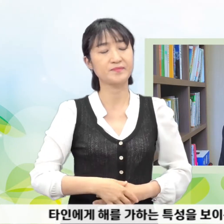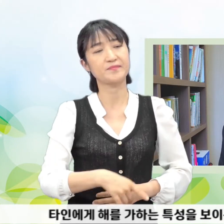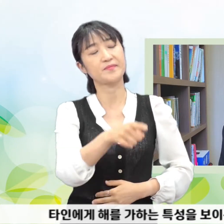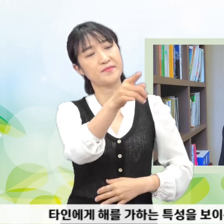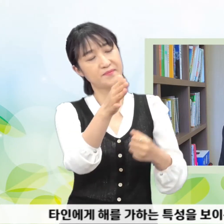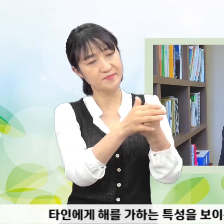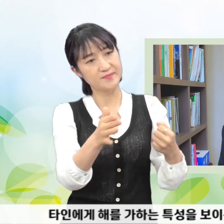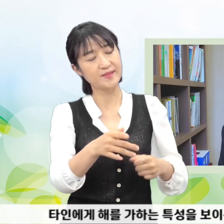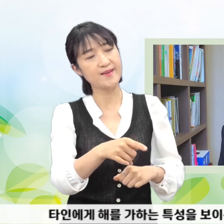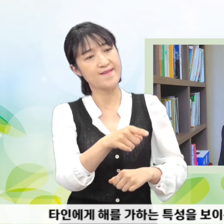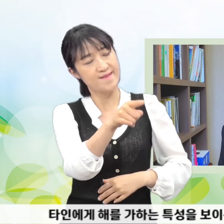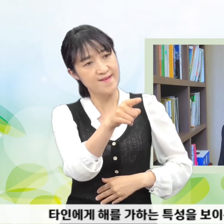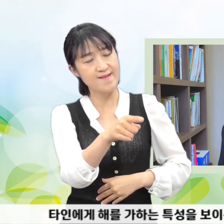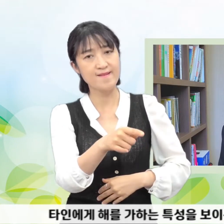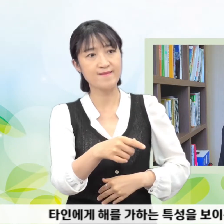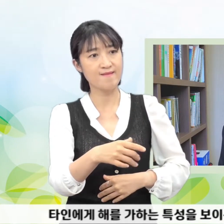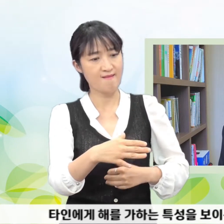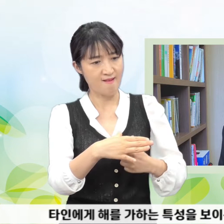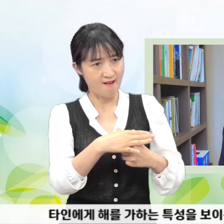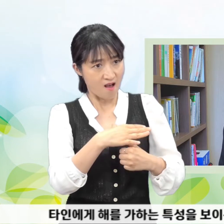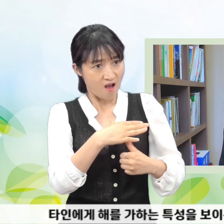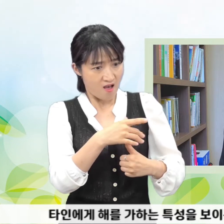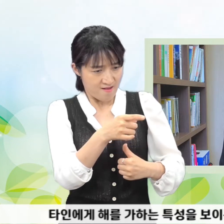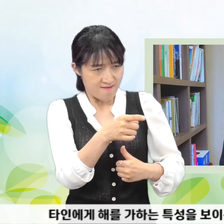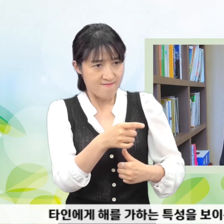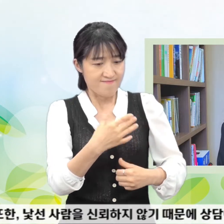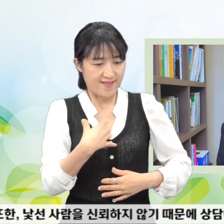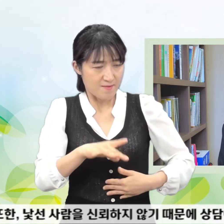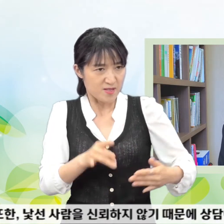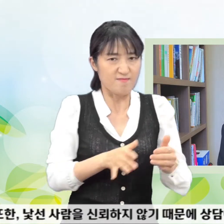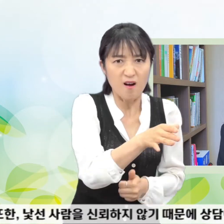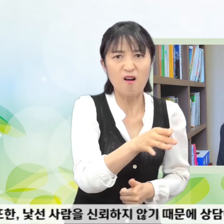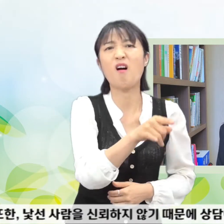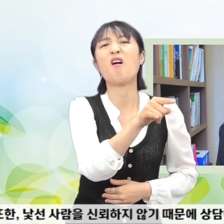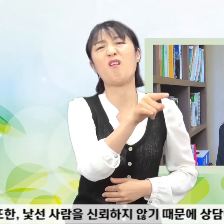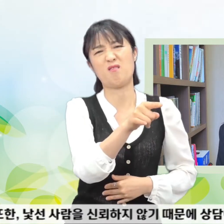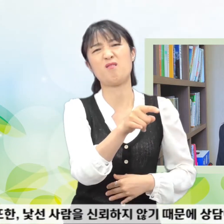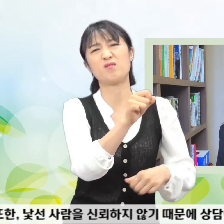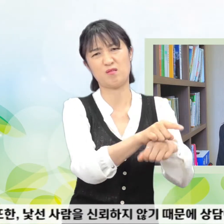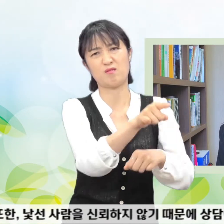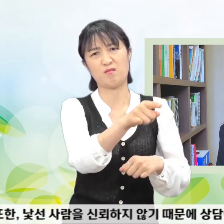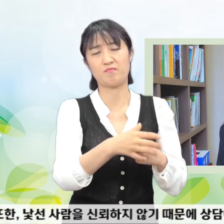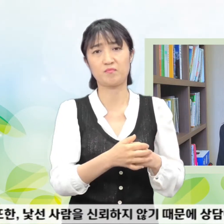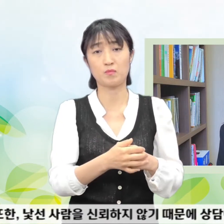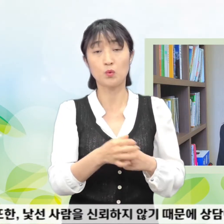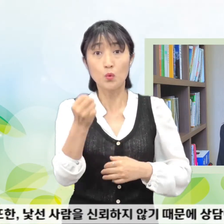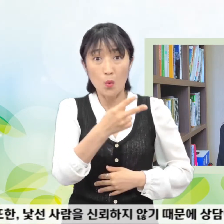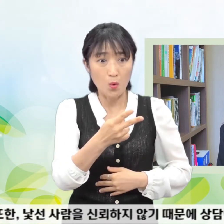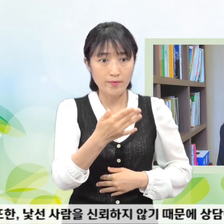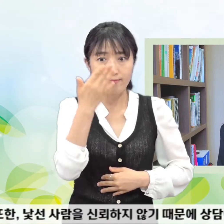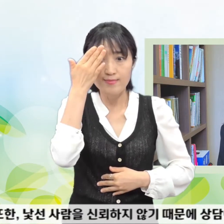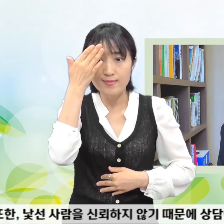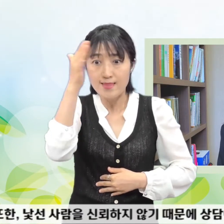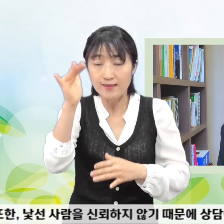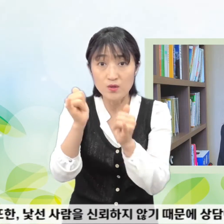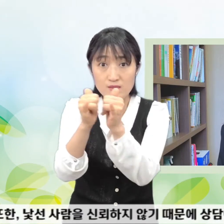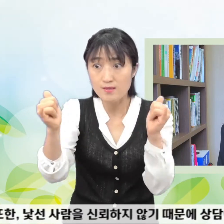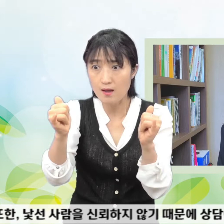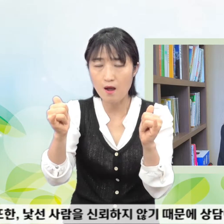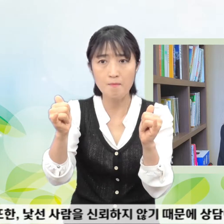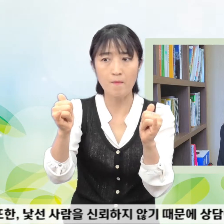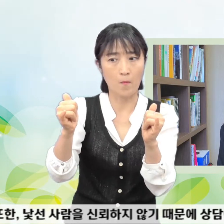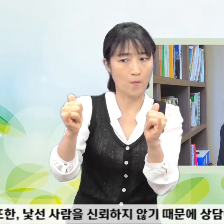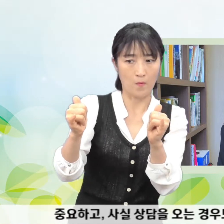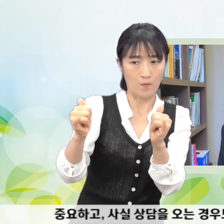해를 가하는 특성들을 보이는 경우가 많이 있습니다. 그리고 낯선 사람을 신뢰하지 않기 때문에 상담에서